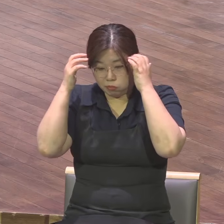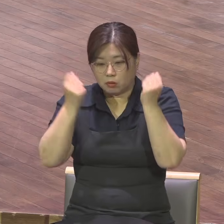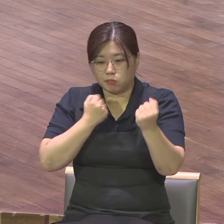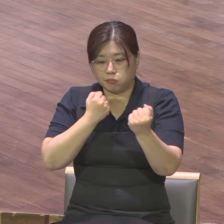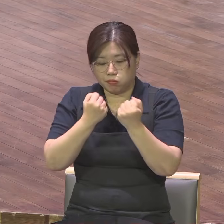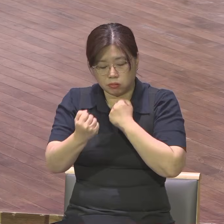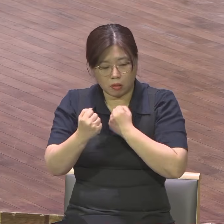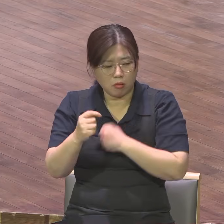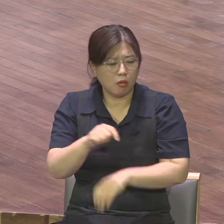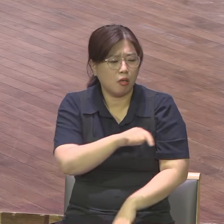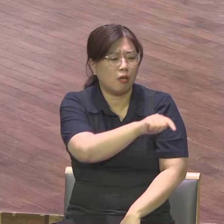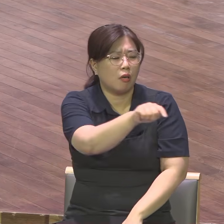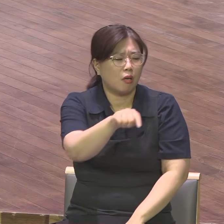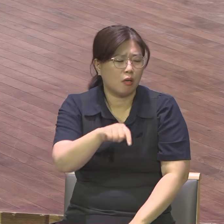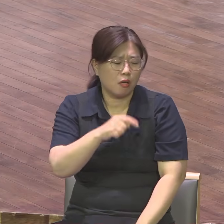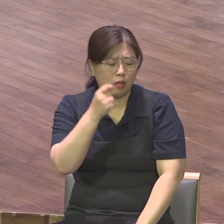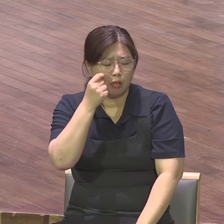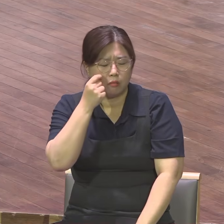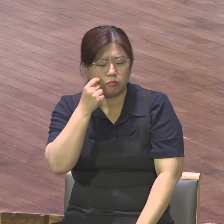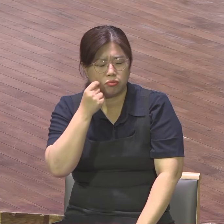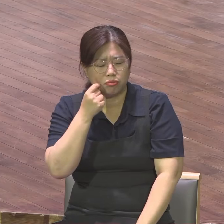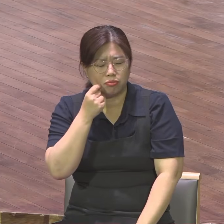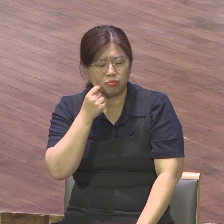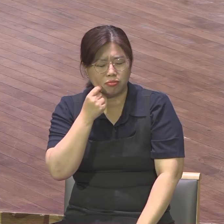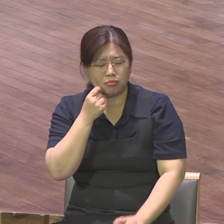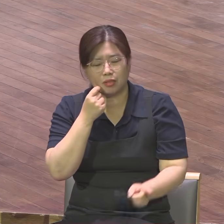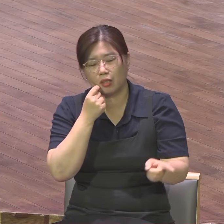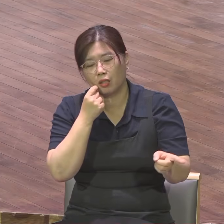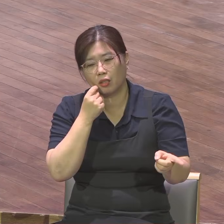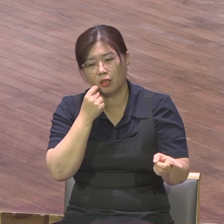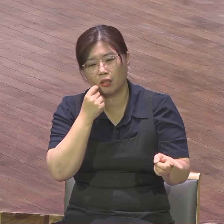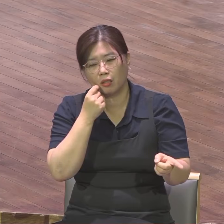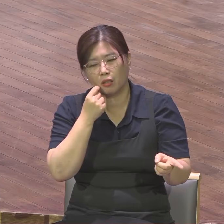관심, 그 사랑 이걸 놓치지 않았어요.